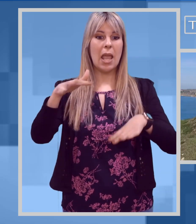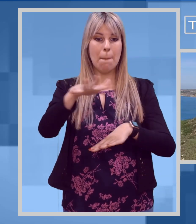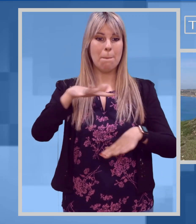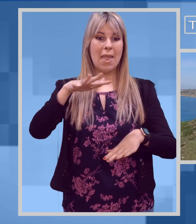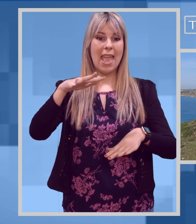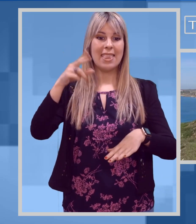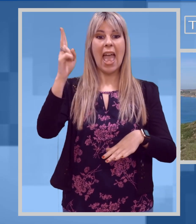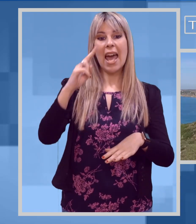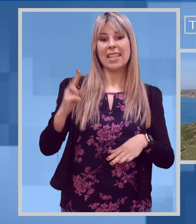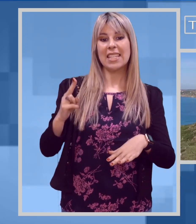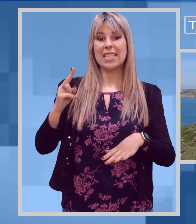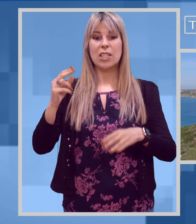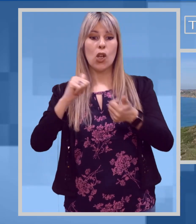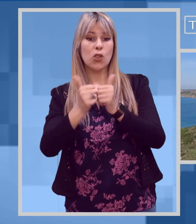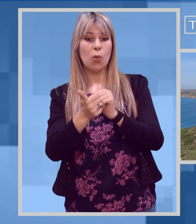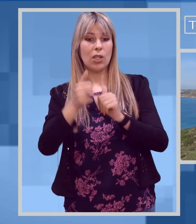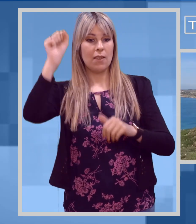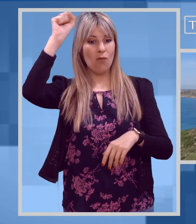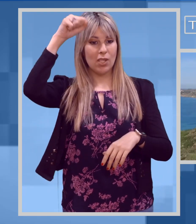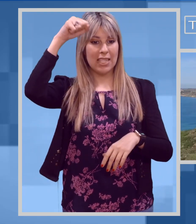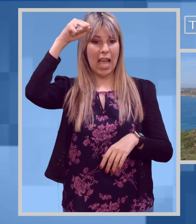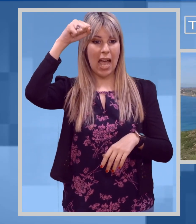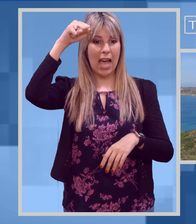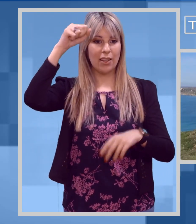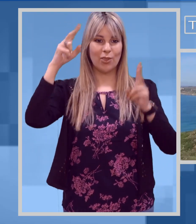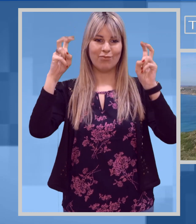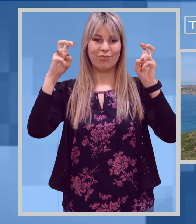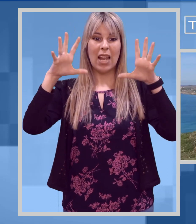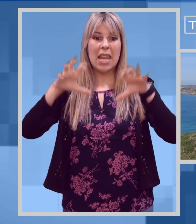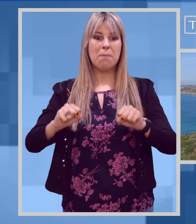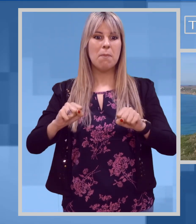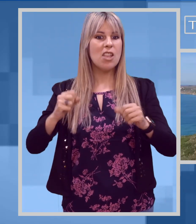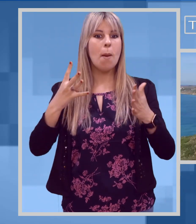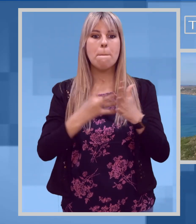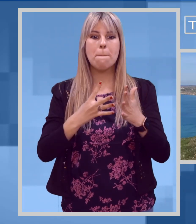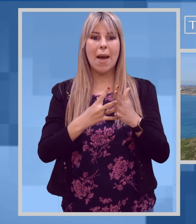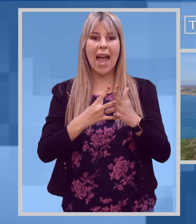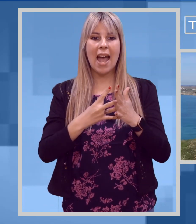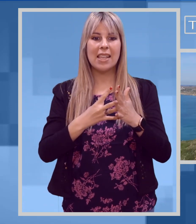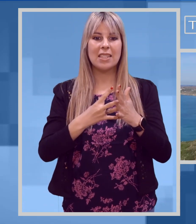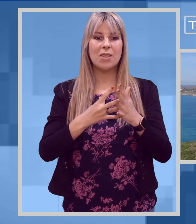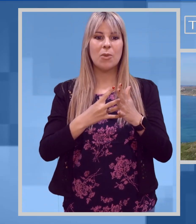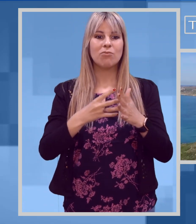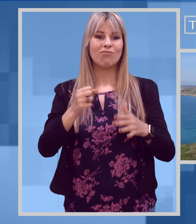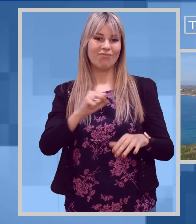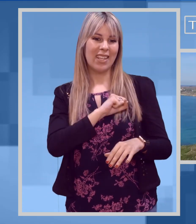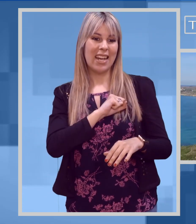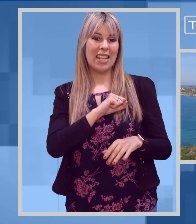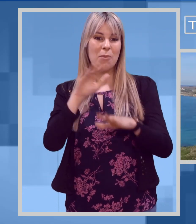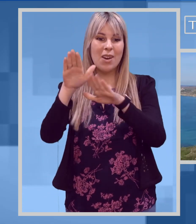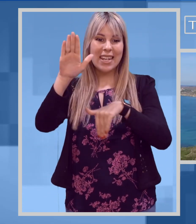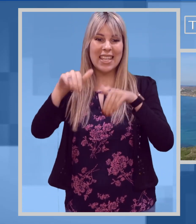e sportivo sardo. L'impegno è massimo. Siamo convinti che il richiamo della terra sarda